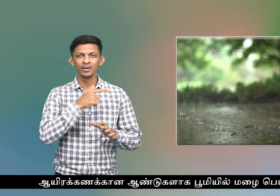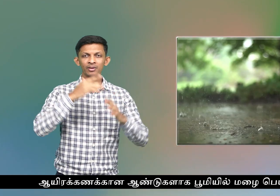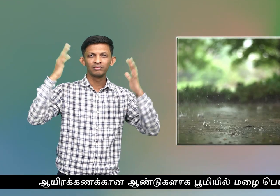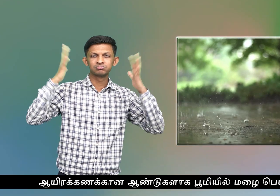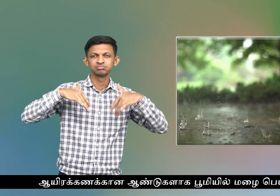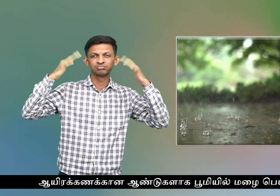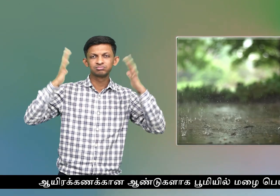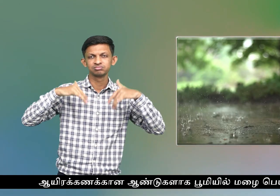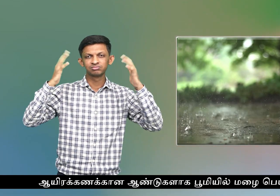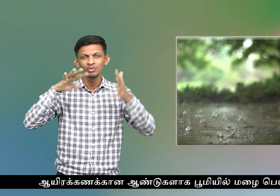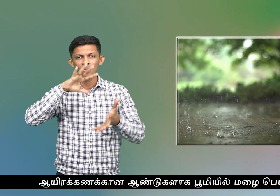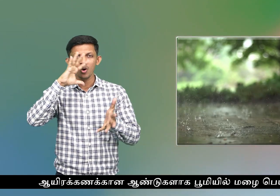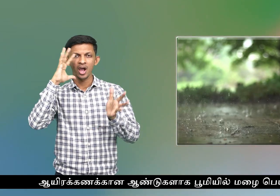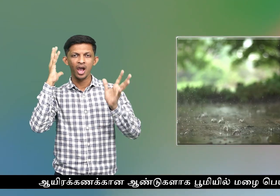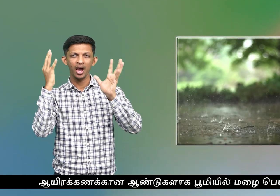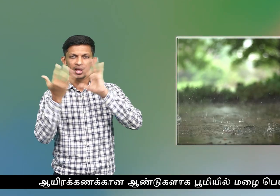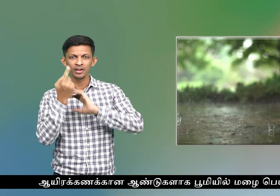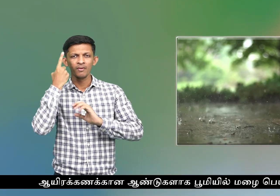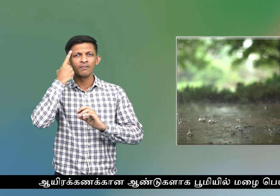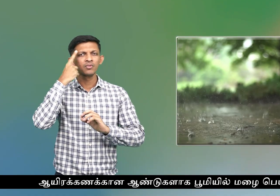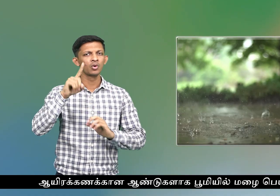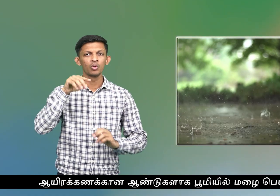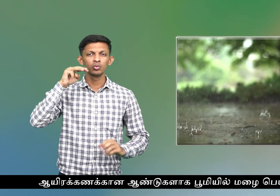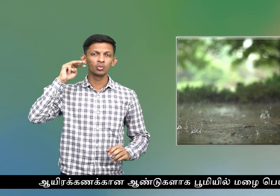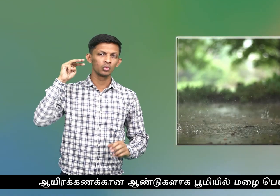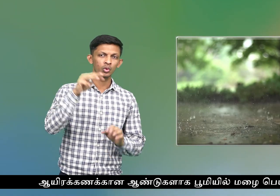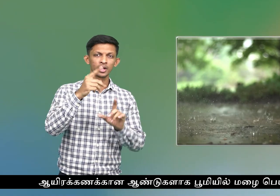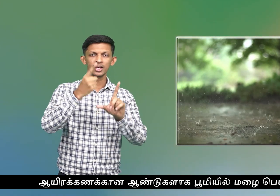ஆயிரக்கணக்கான ஆண்டுகளாக பூமியில் மழை பெய்து வருகிறது.